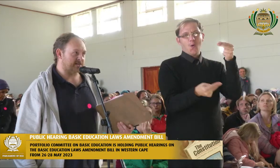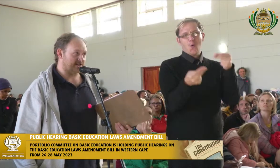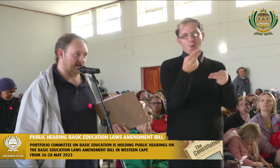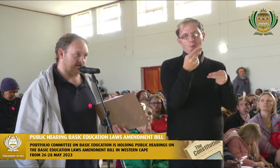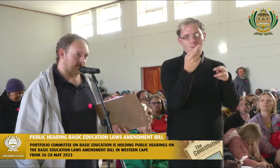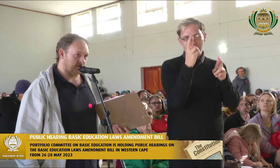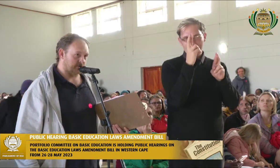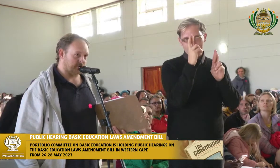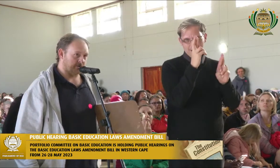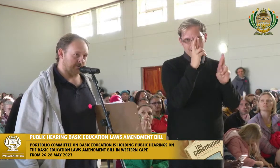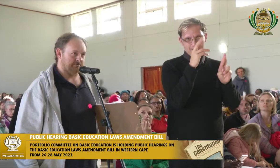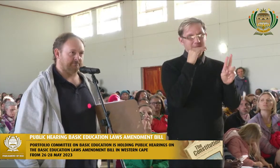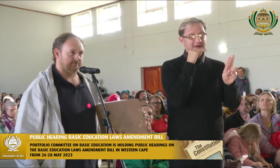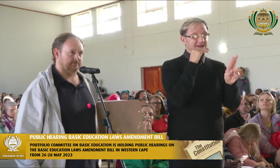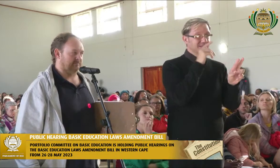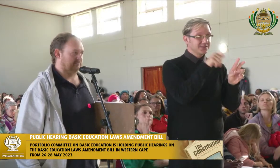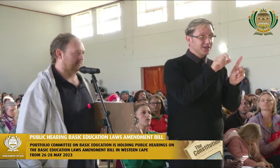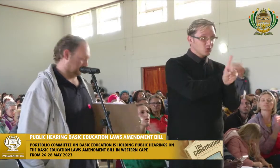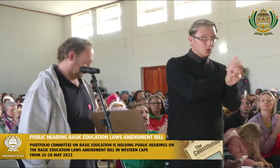tool for societal control.